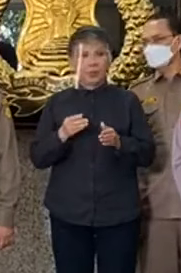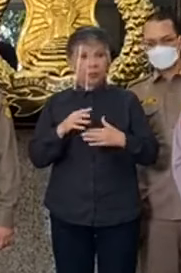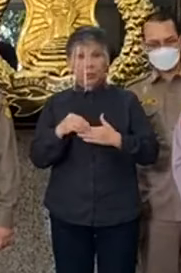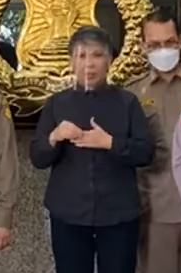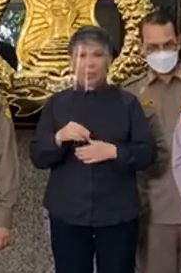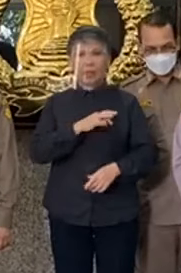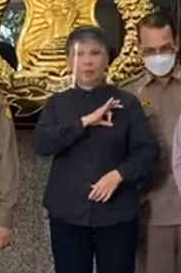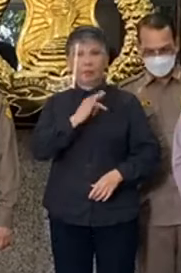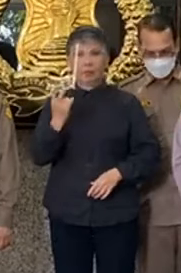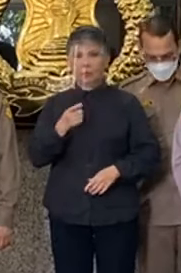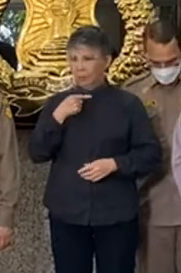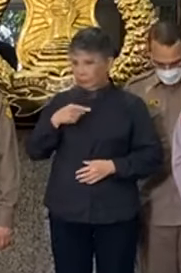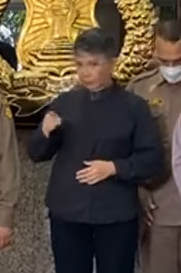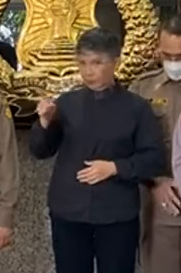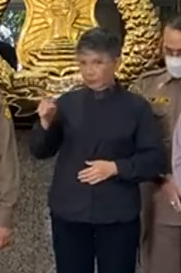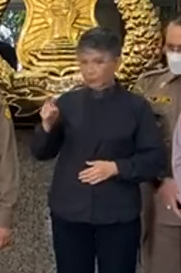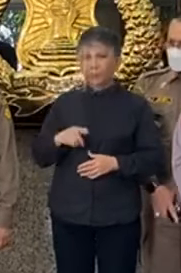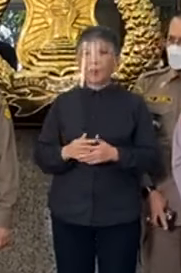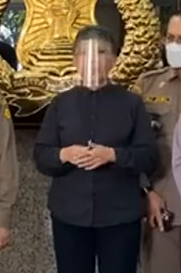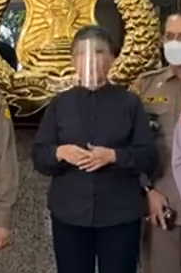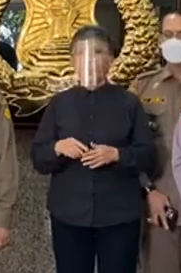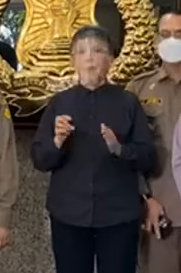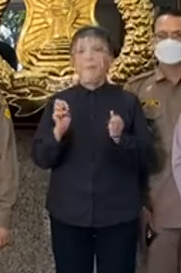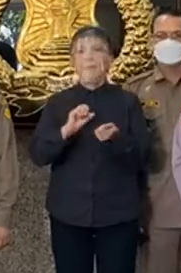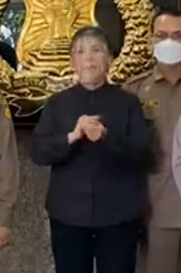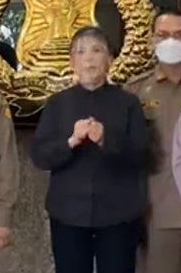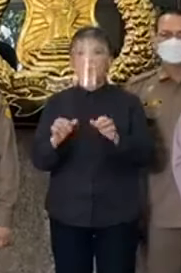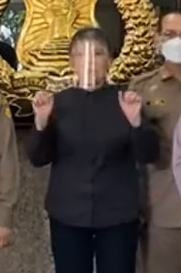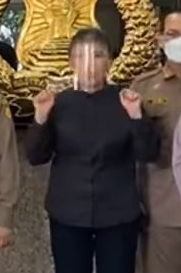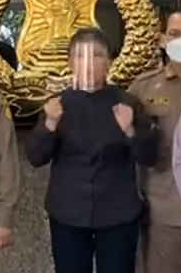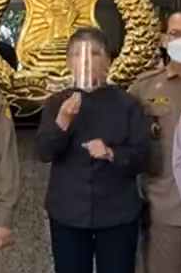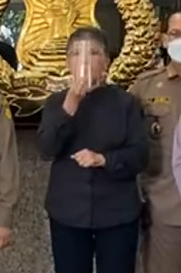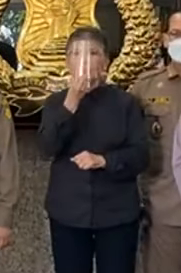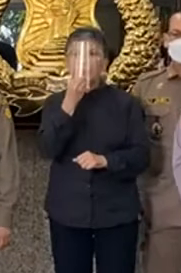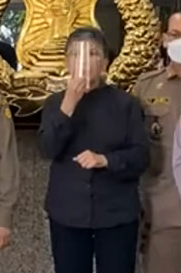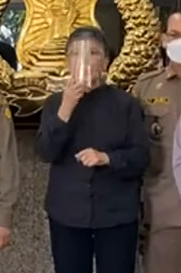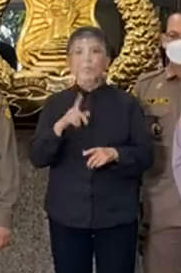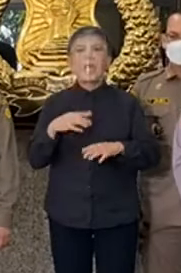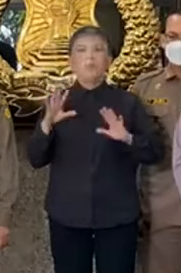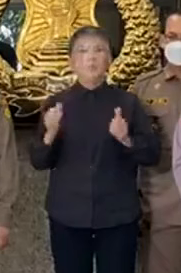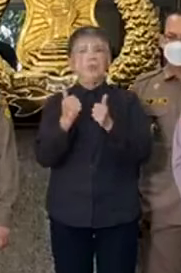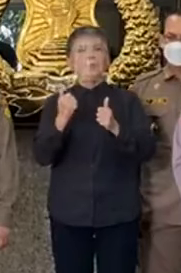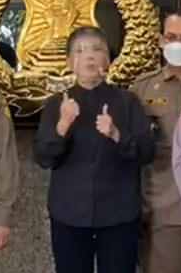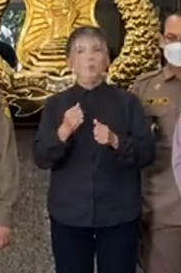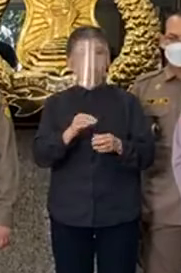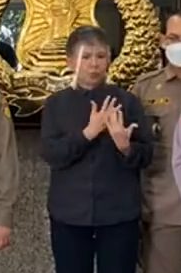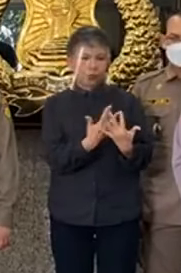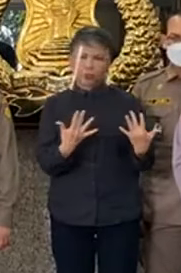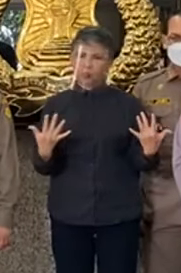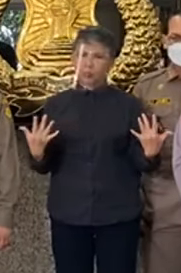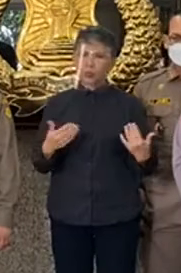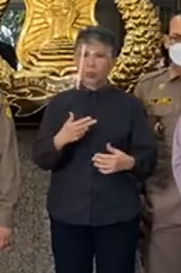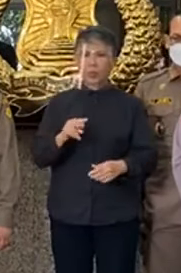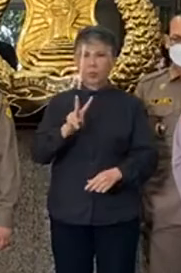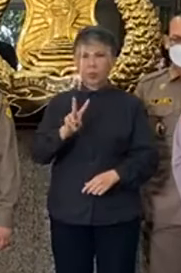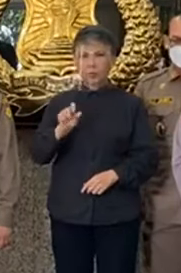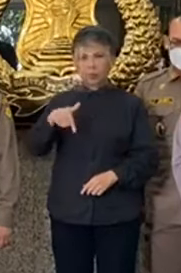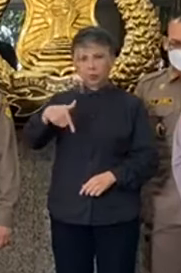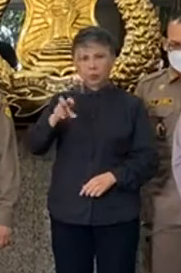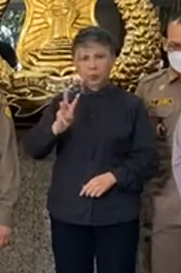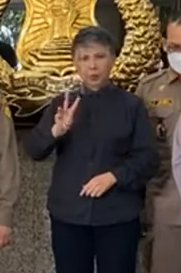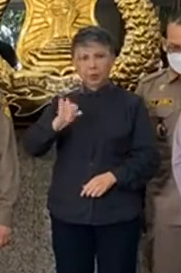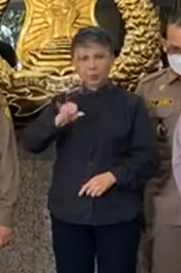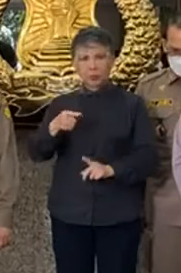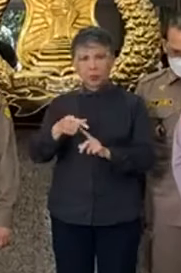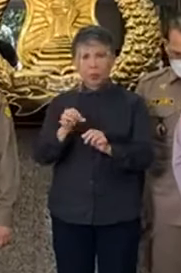Bapak Presiden bahwa masalah ketahanan pangan, masalah ketersediaan makan bagi rakyat 273